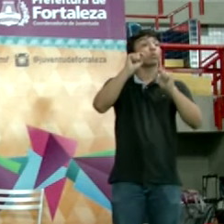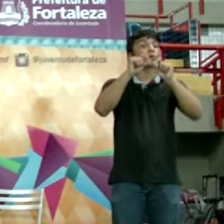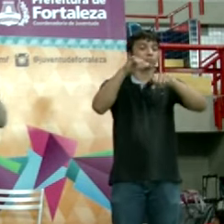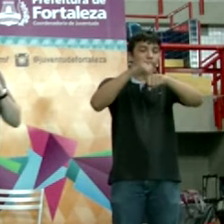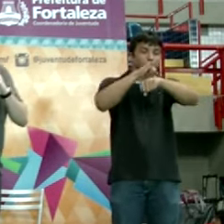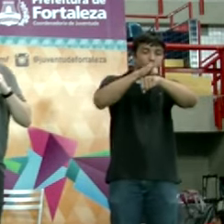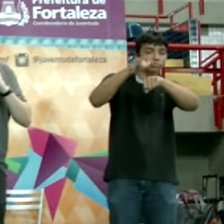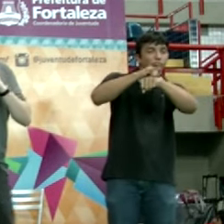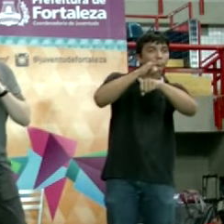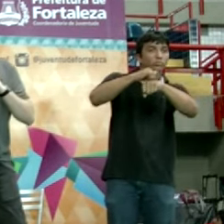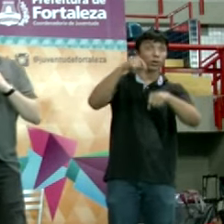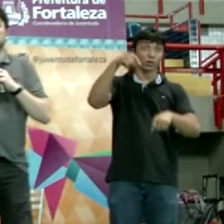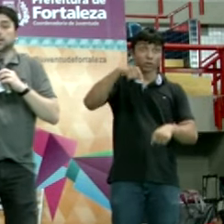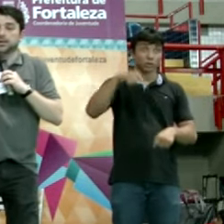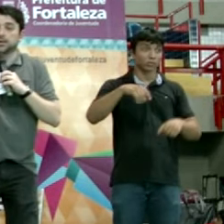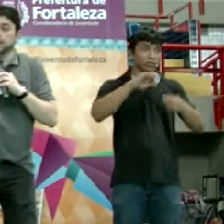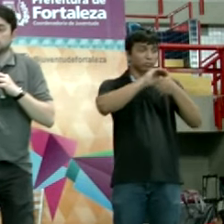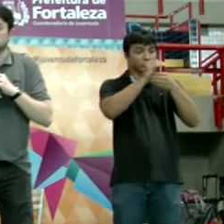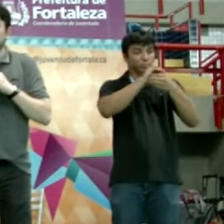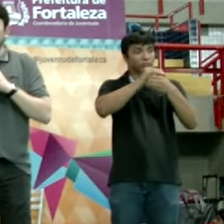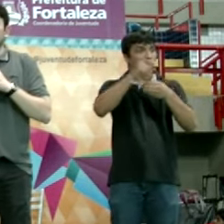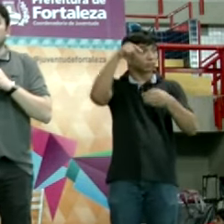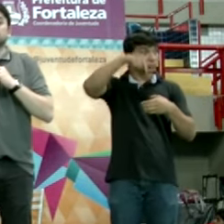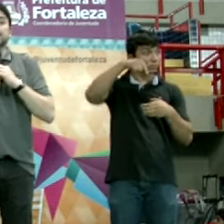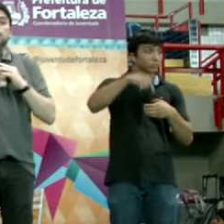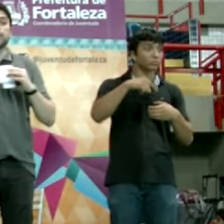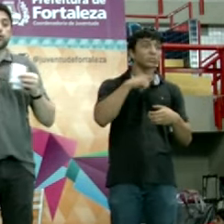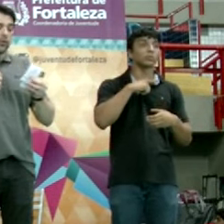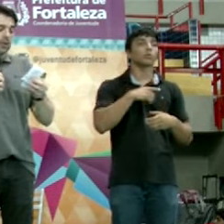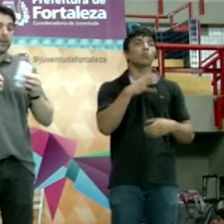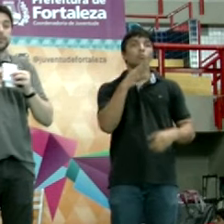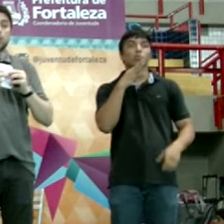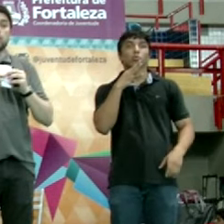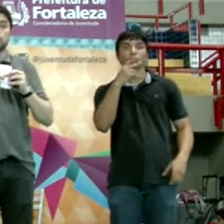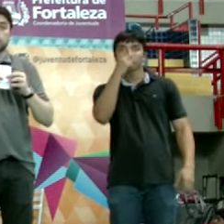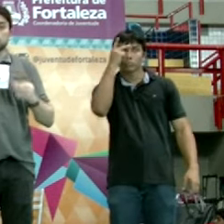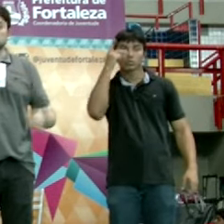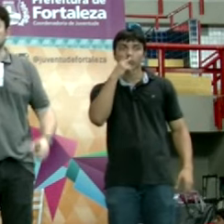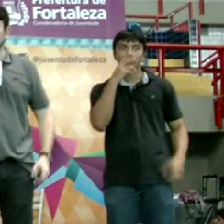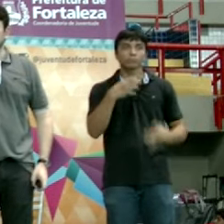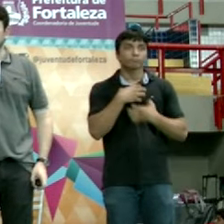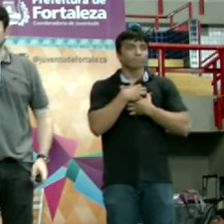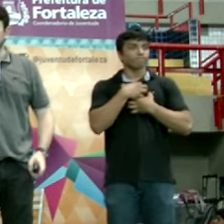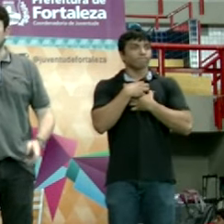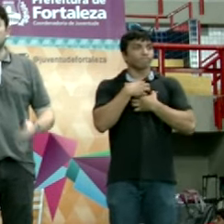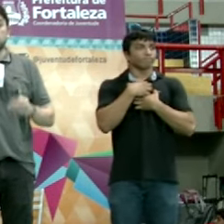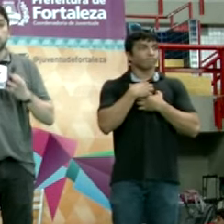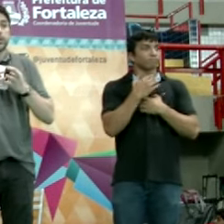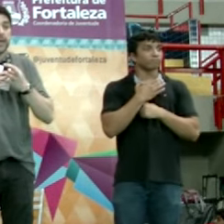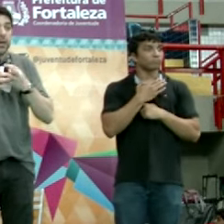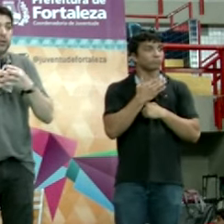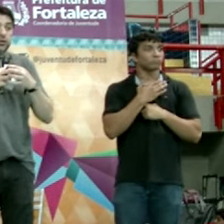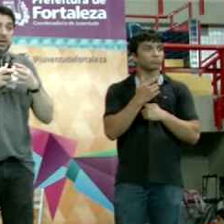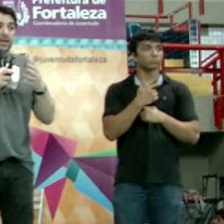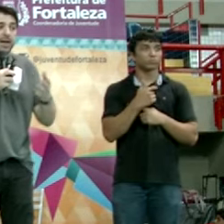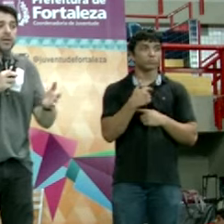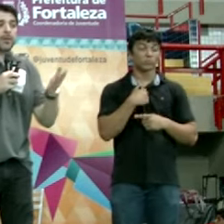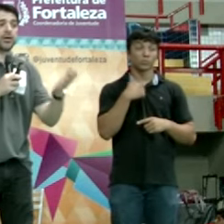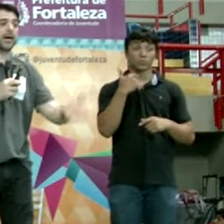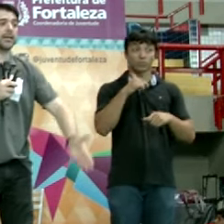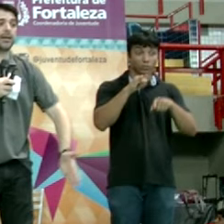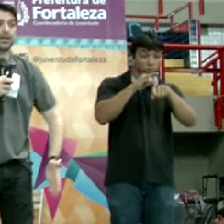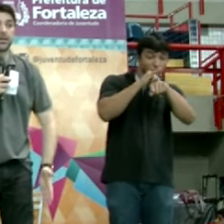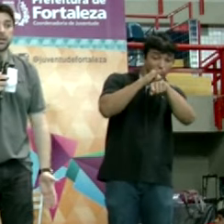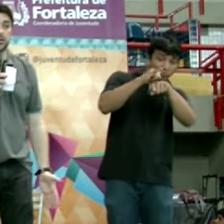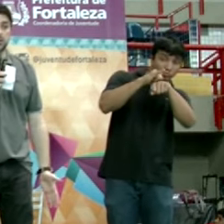Estratégia. Aqui nesse ginásio, aqui, eu conheci uma pessoa que me inspirou muito. Agora eu montei uma